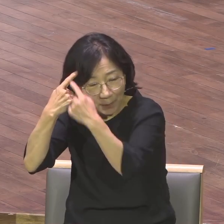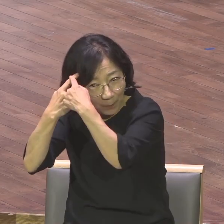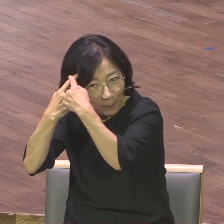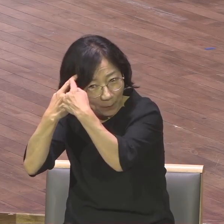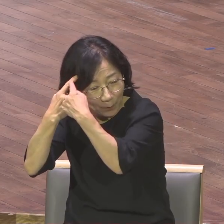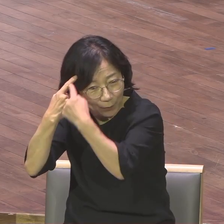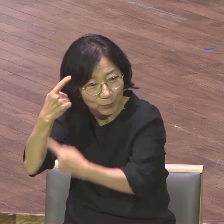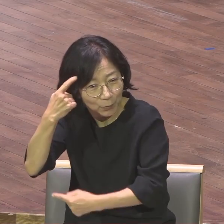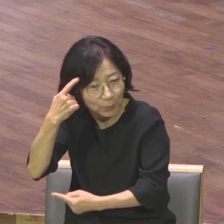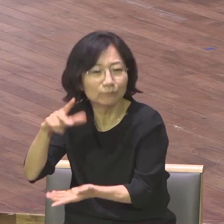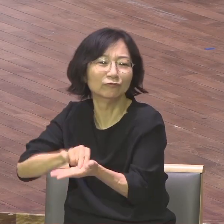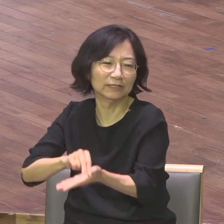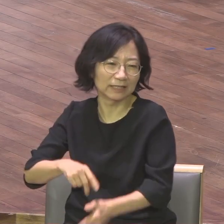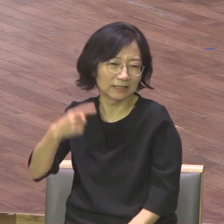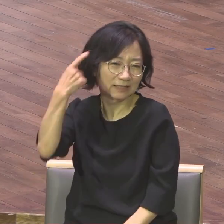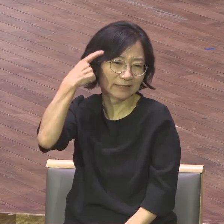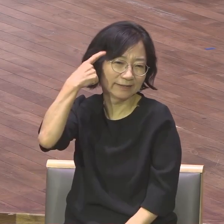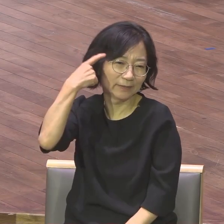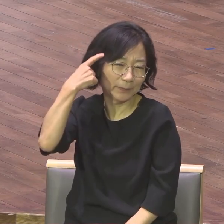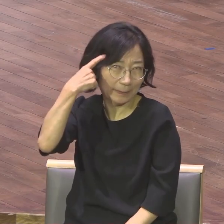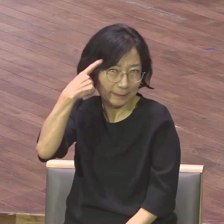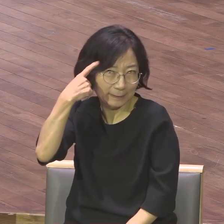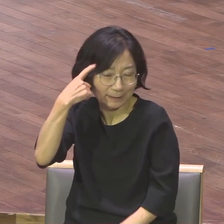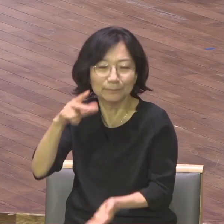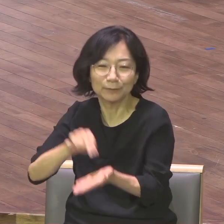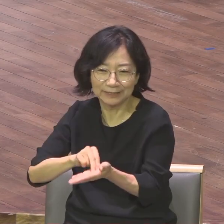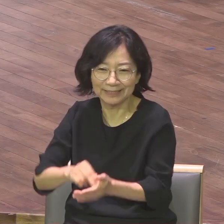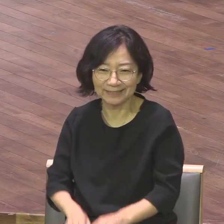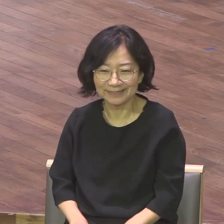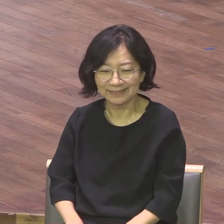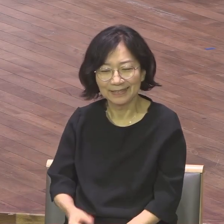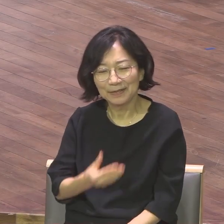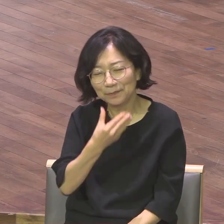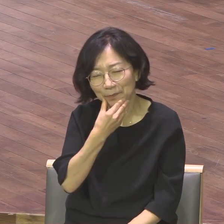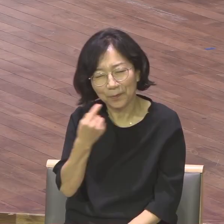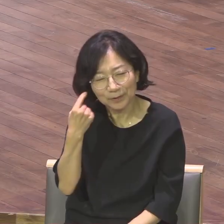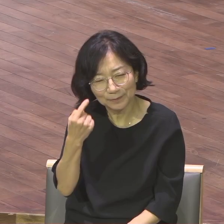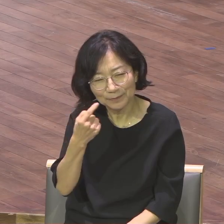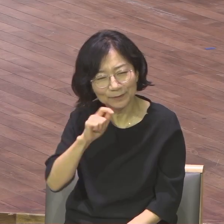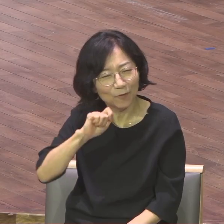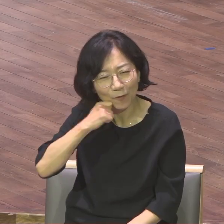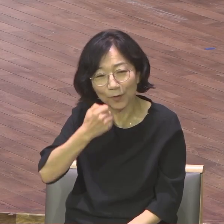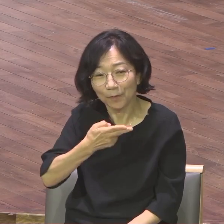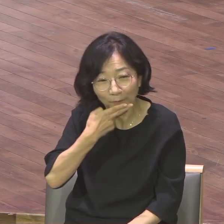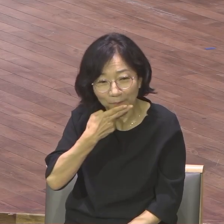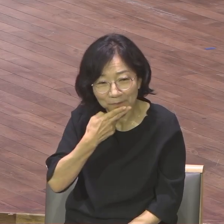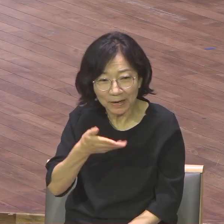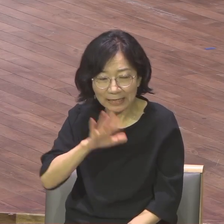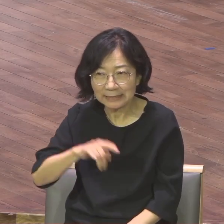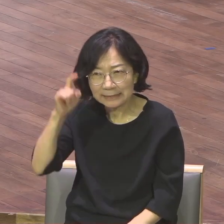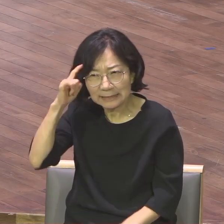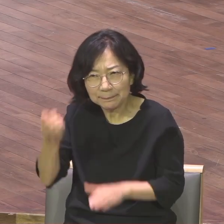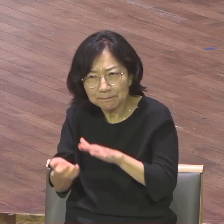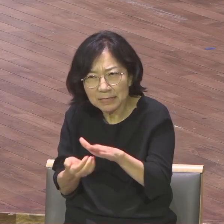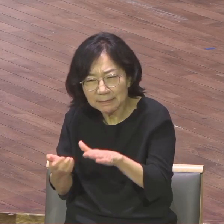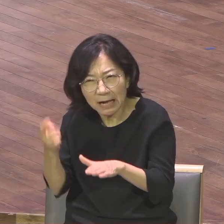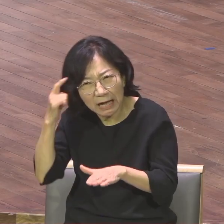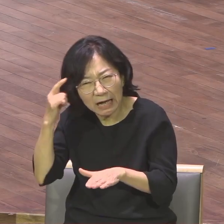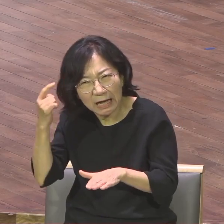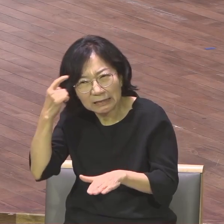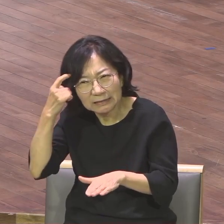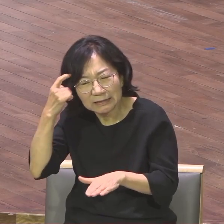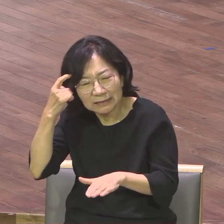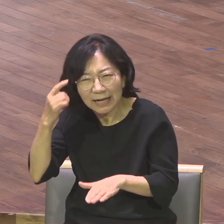생각이 잡히면 생각 너무 복잡해. 복음은 아주 심플한데 내 삶이 너무 복잡해.